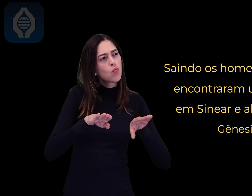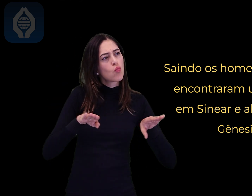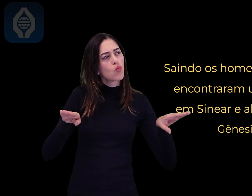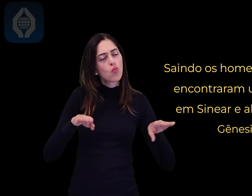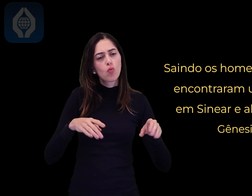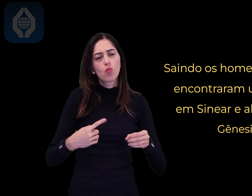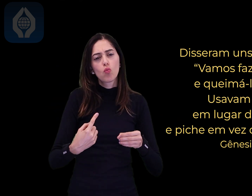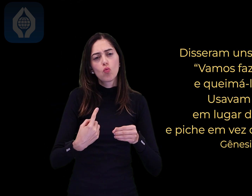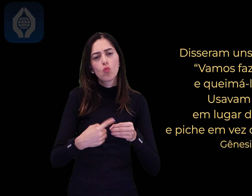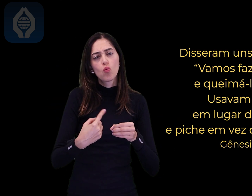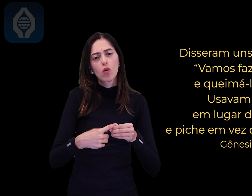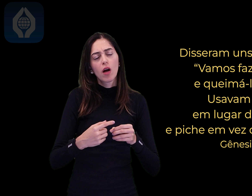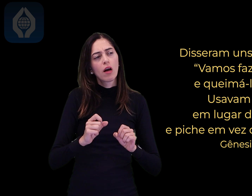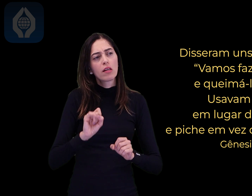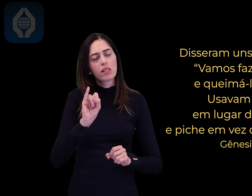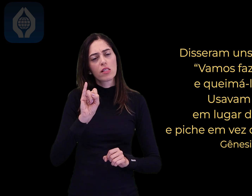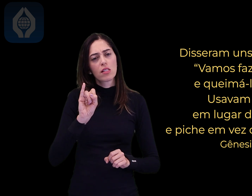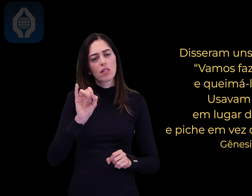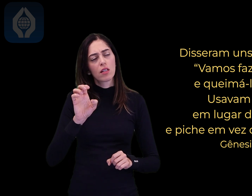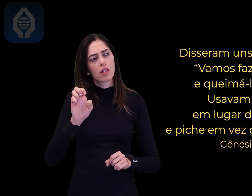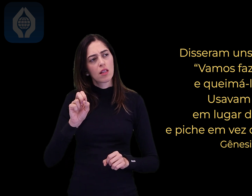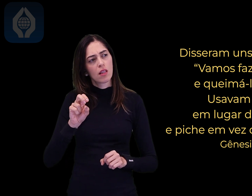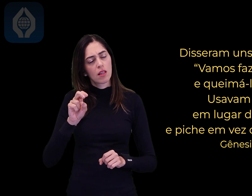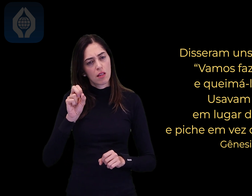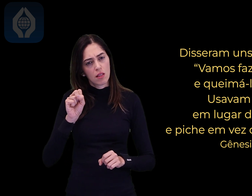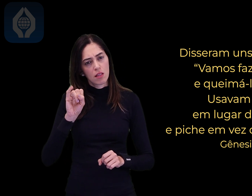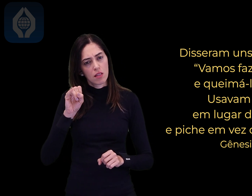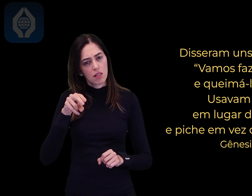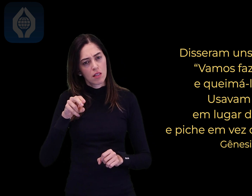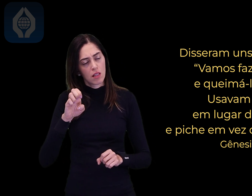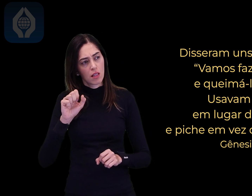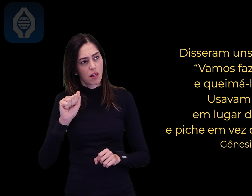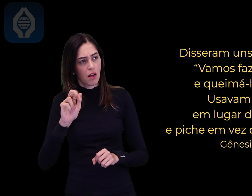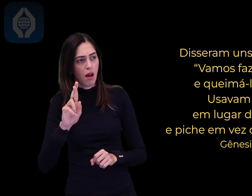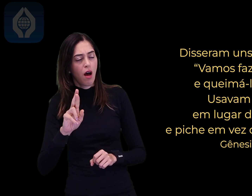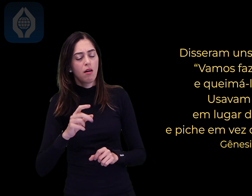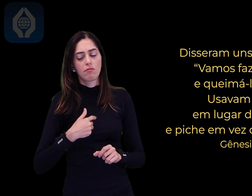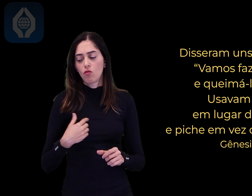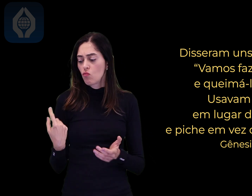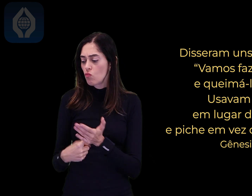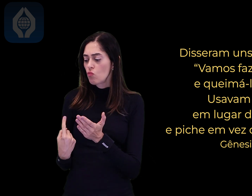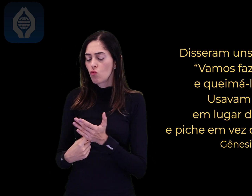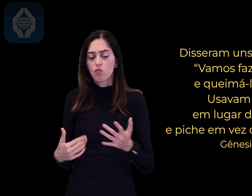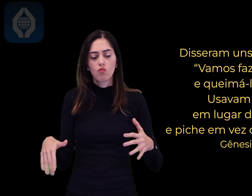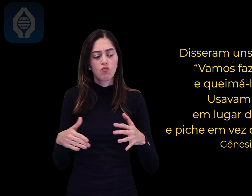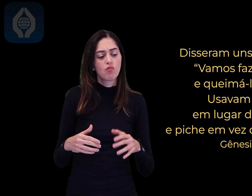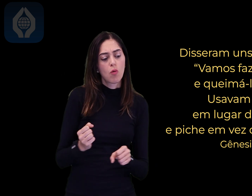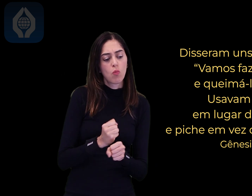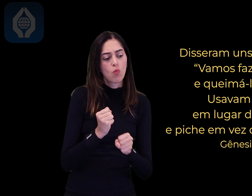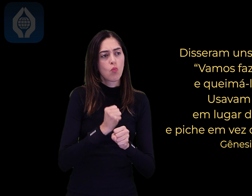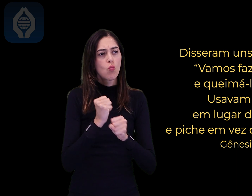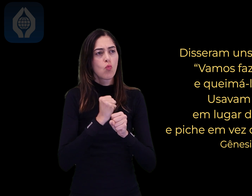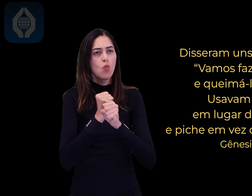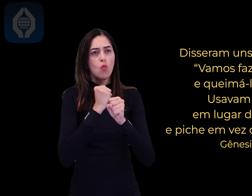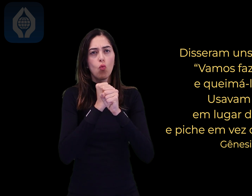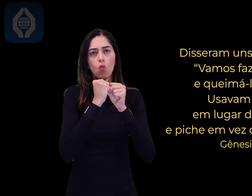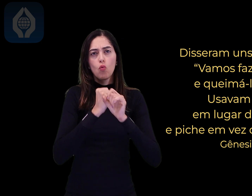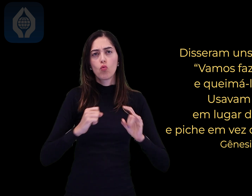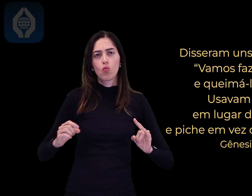fixaram. Disseram uns aos outros: vamos fazer tijolos e queimá-los bem. Usavam tijolos em lugar de pedras e piche em